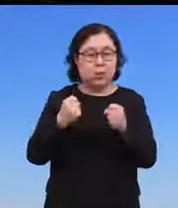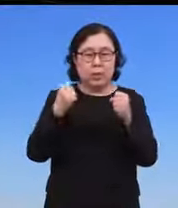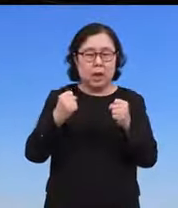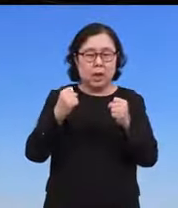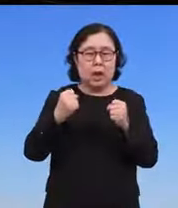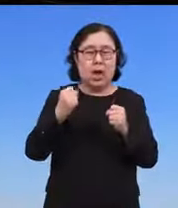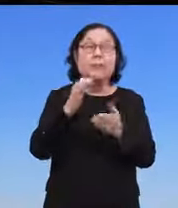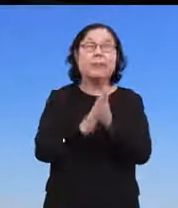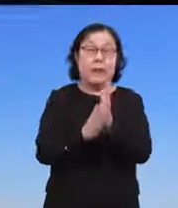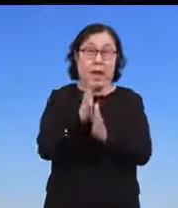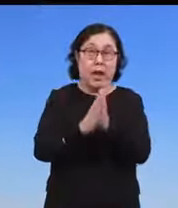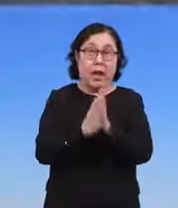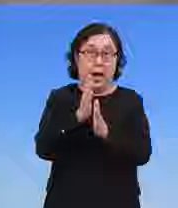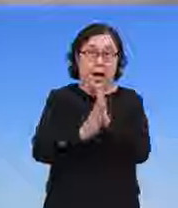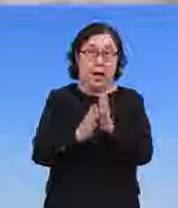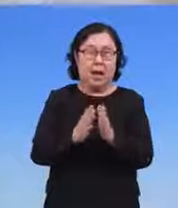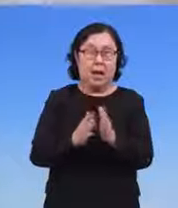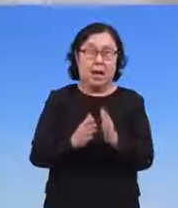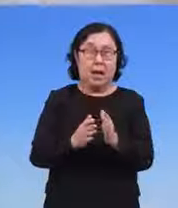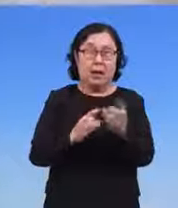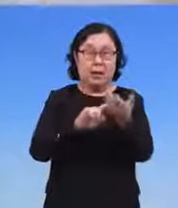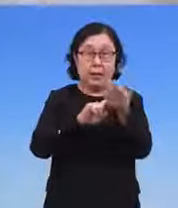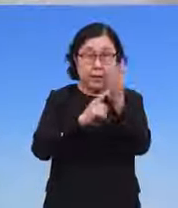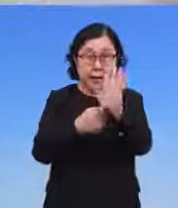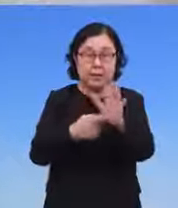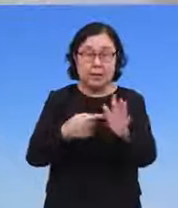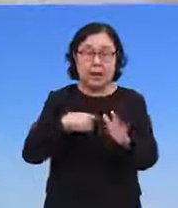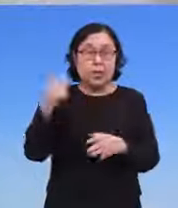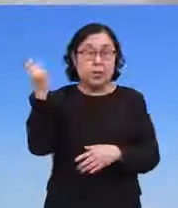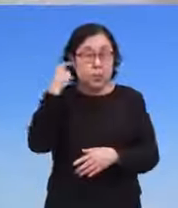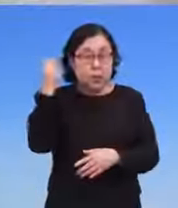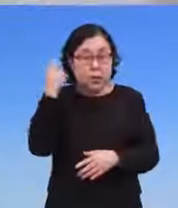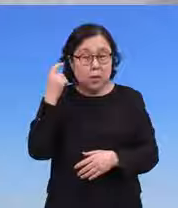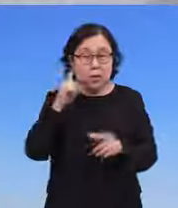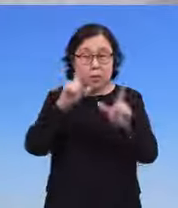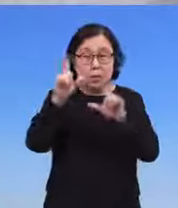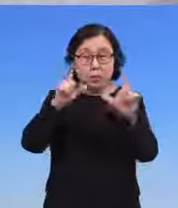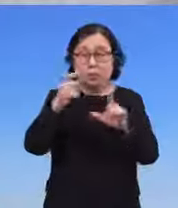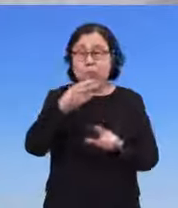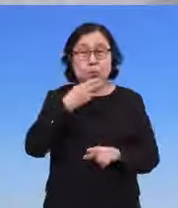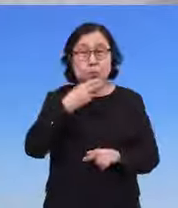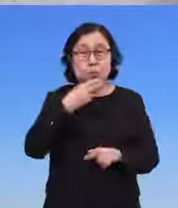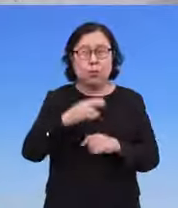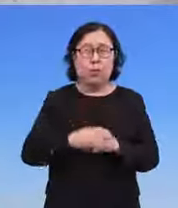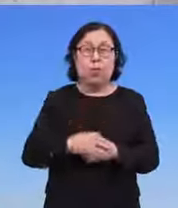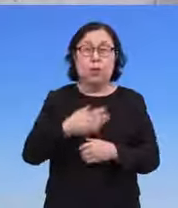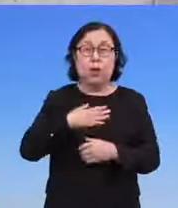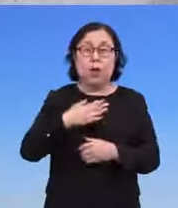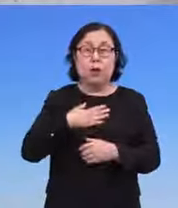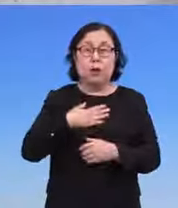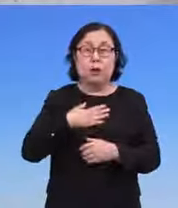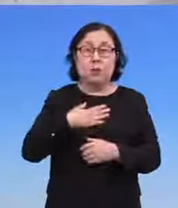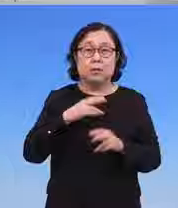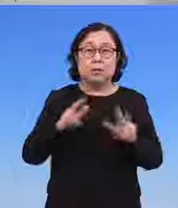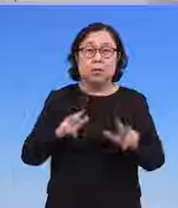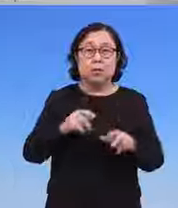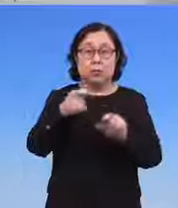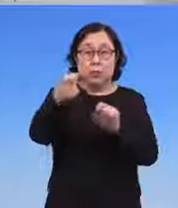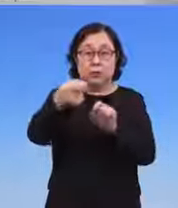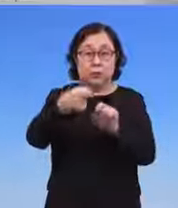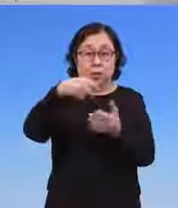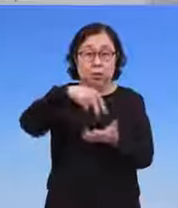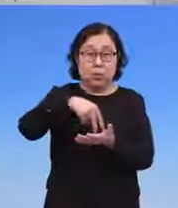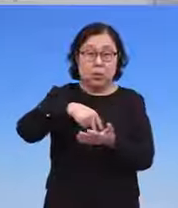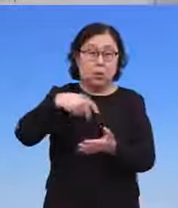없다는 걸 설명하는 거거든요. 소리는 우선 그 실체가 없습니다. 제가 지금 여러분들에게 지금 소리를